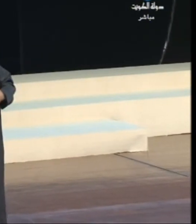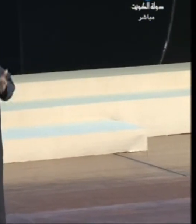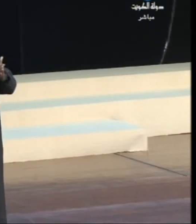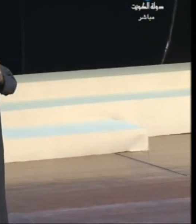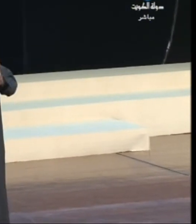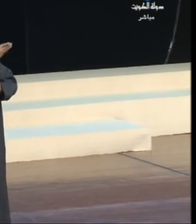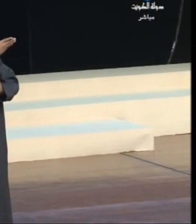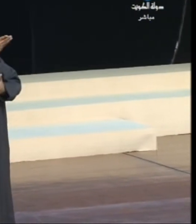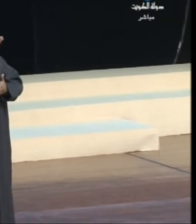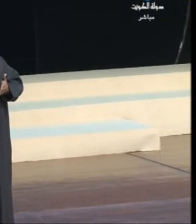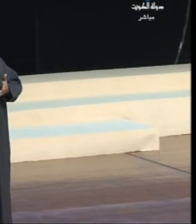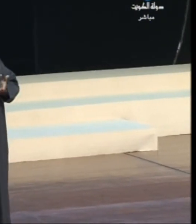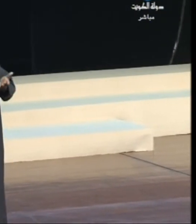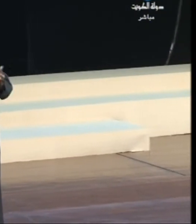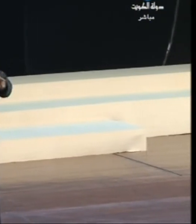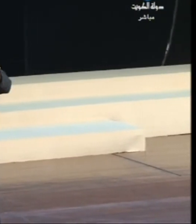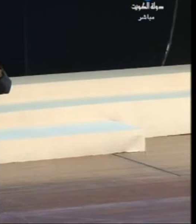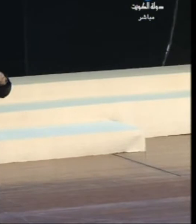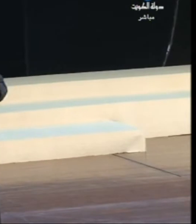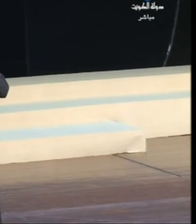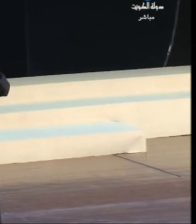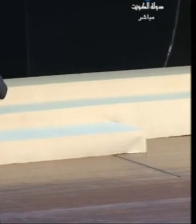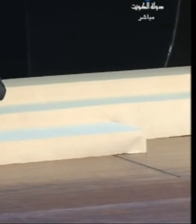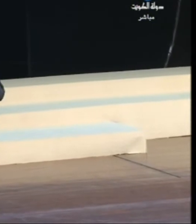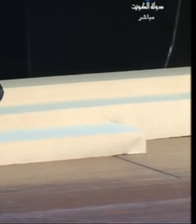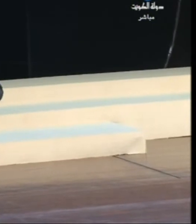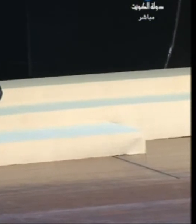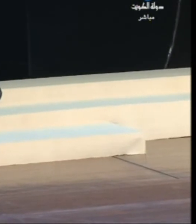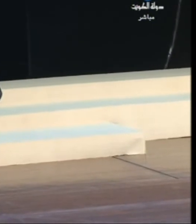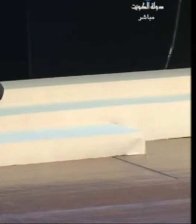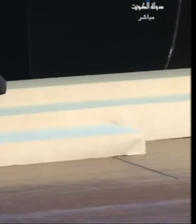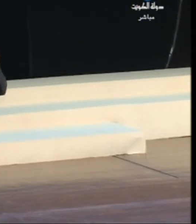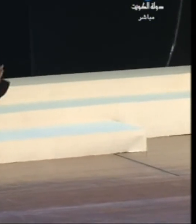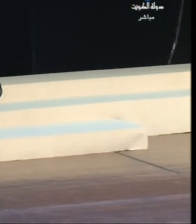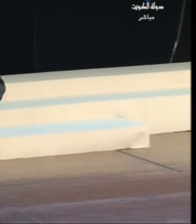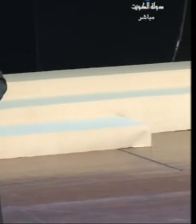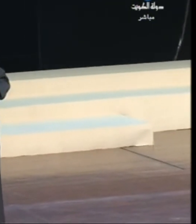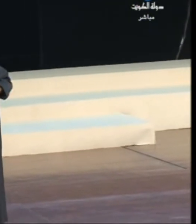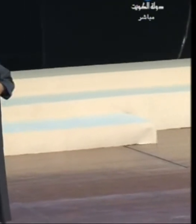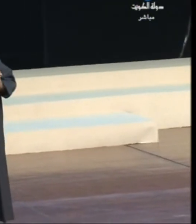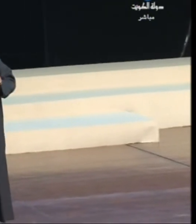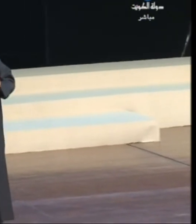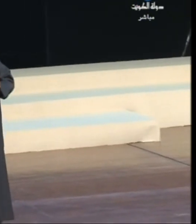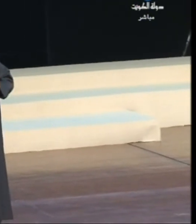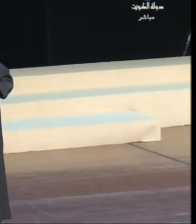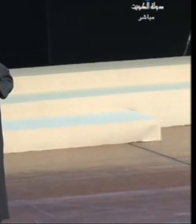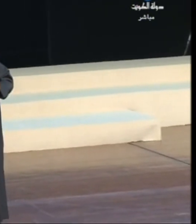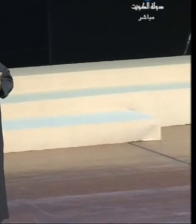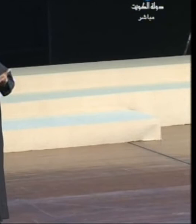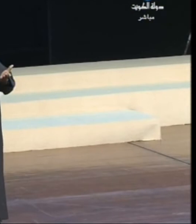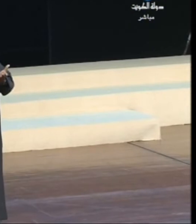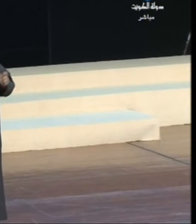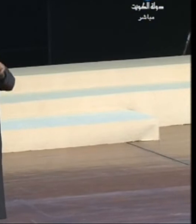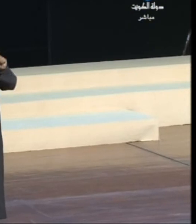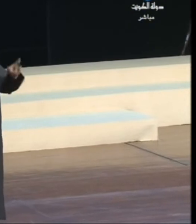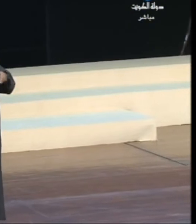بالفائزين والفائزات بمسابقة الكبرى لحفظ القرآن الكريم وتجويده 21، والذي يؤصل اهتمام دولة